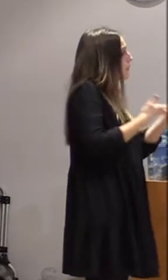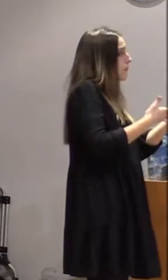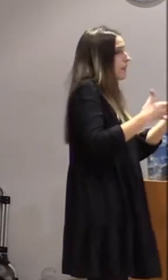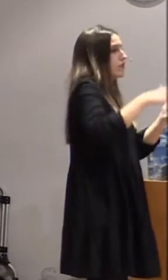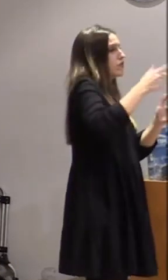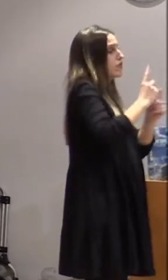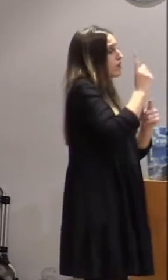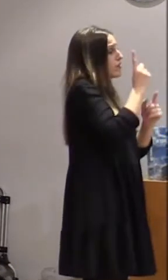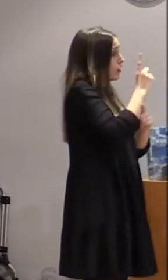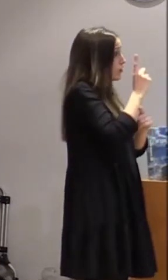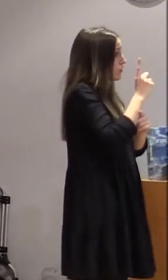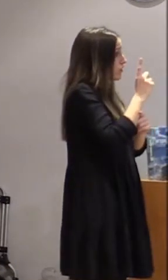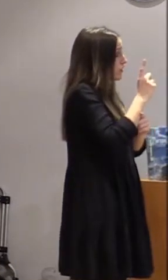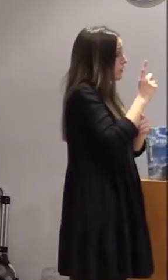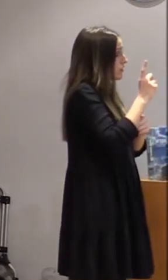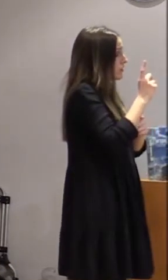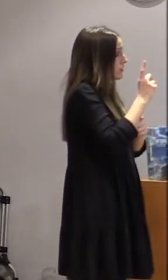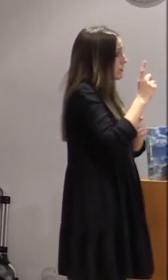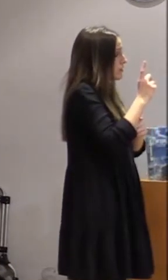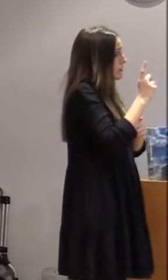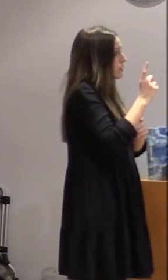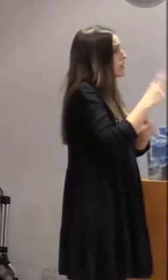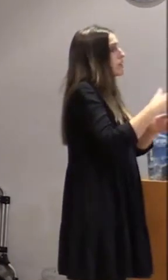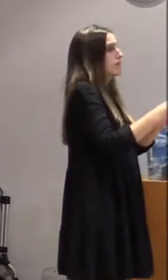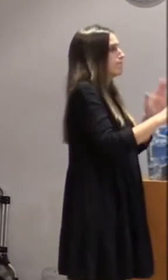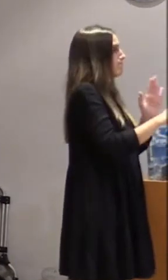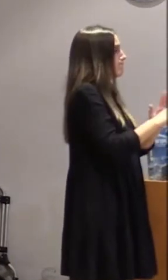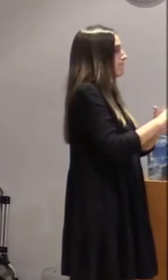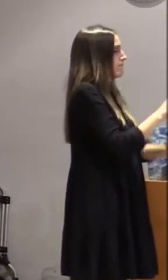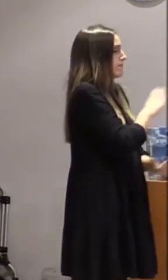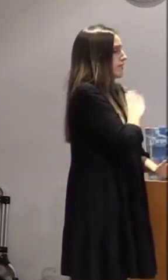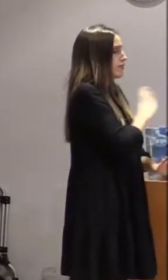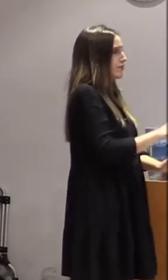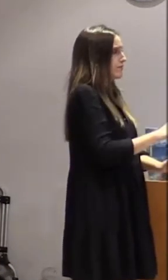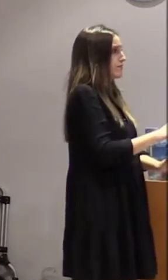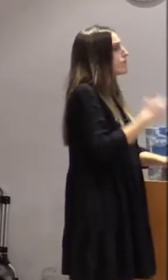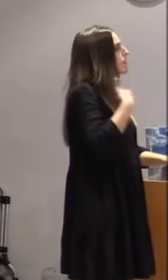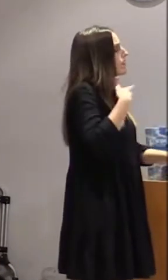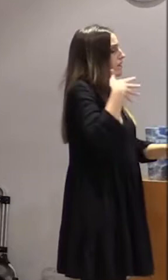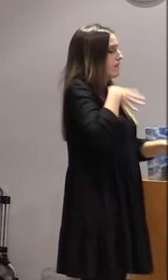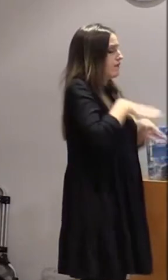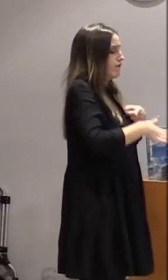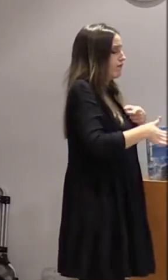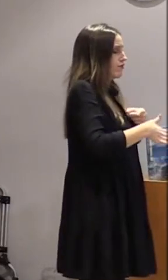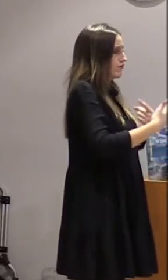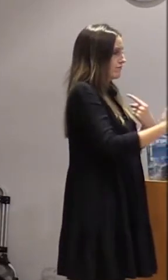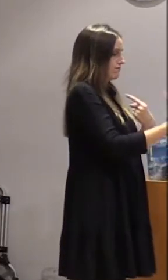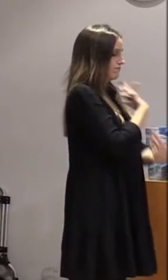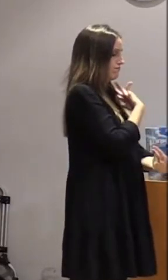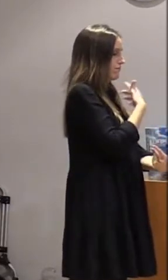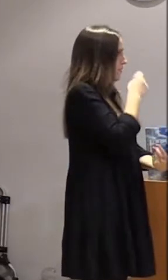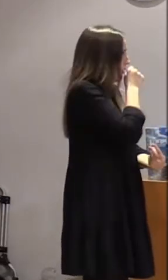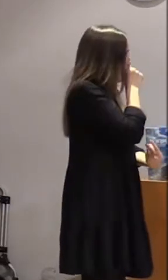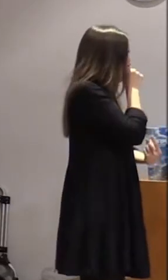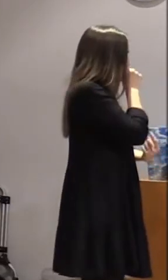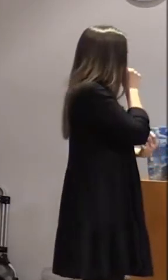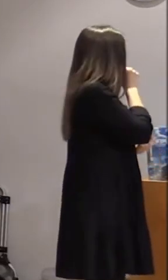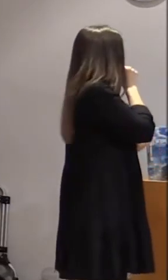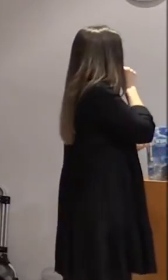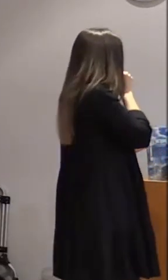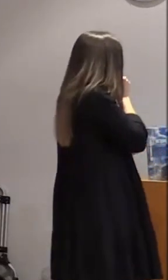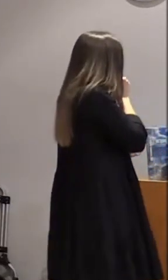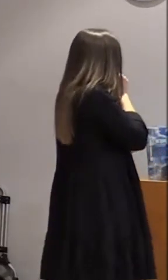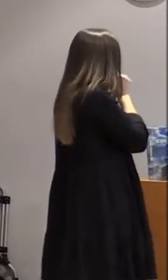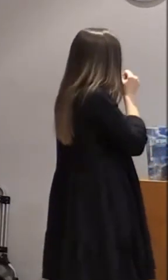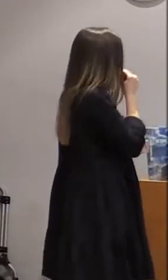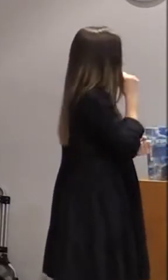esa tramontana que soplaba allí donde vivía, le marcó, le influyó, lo reflejó. ningún